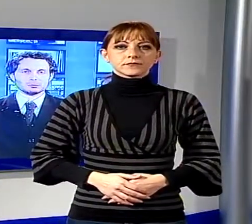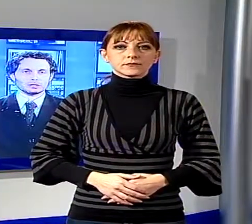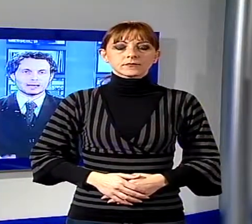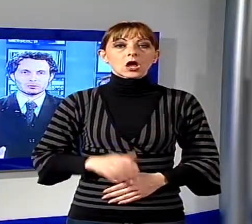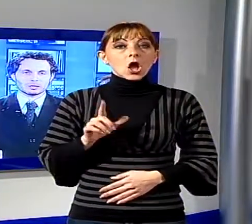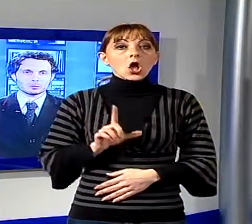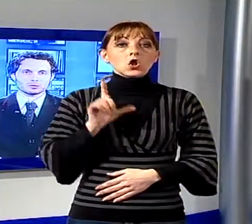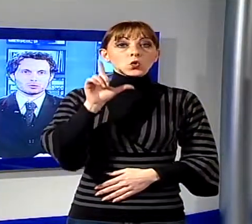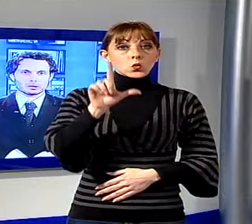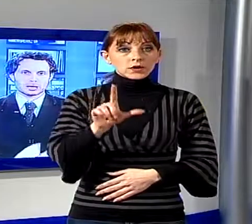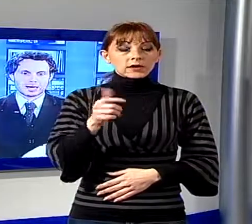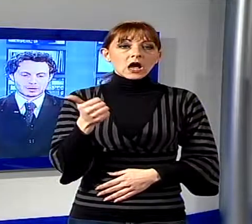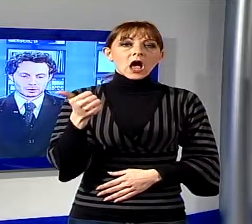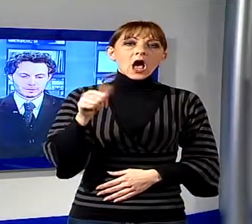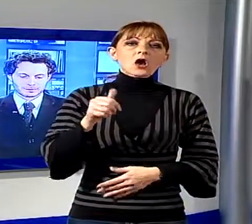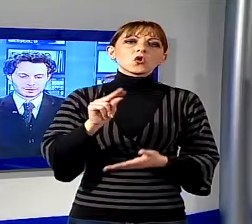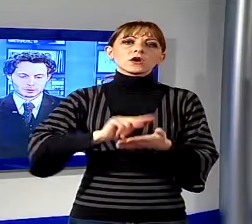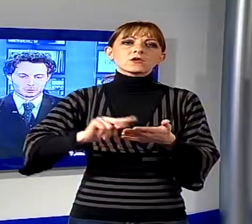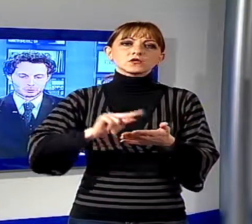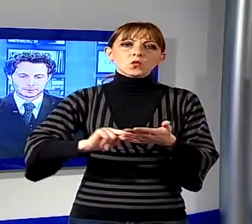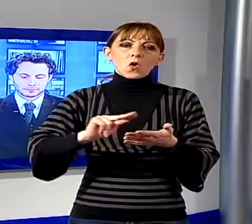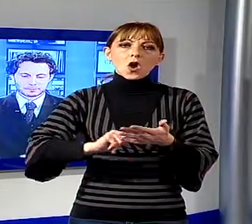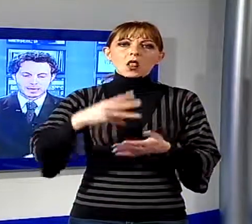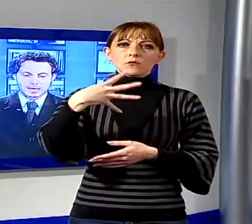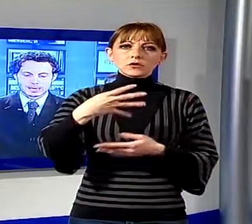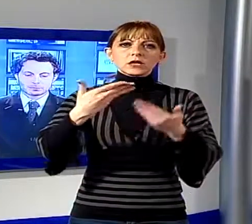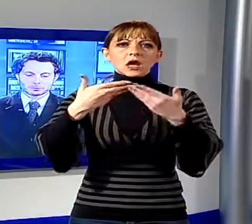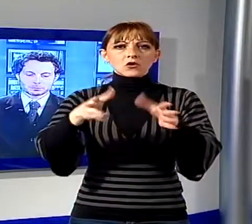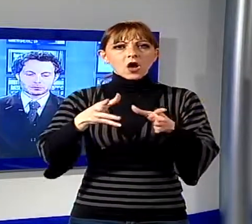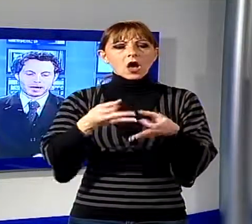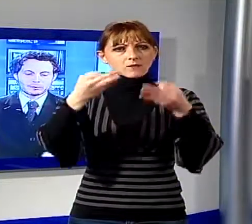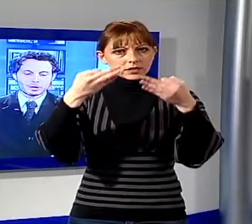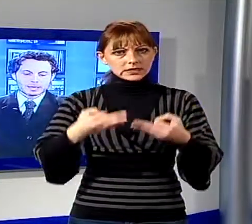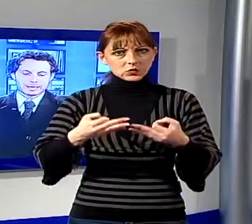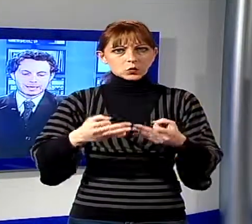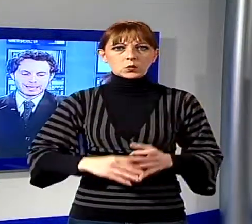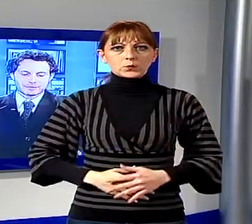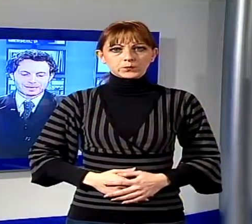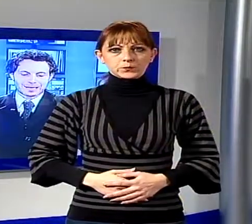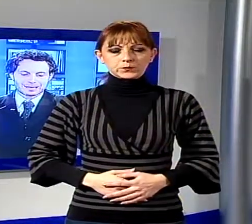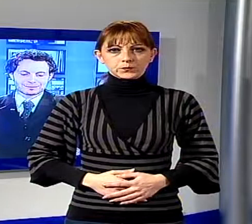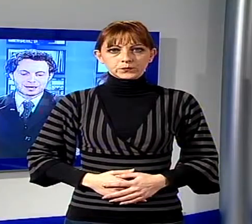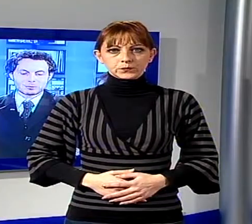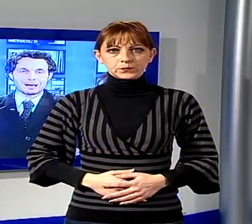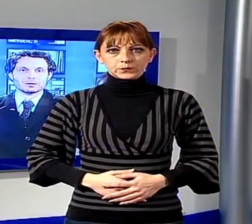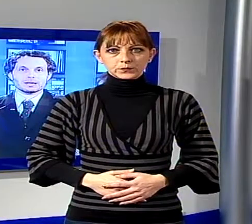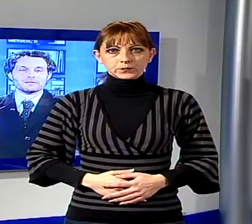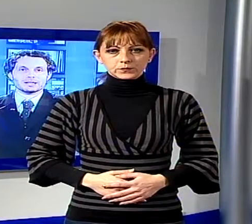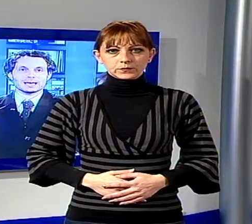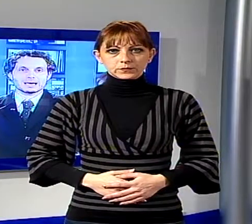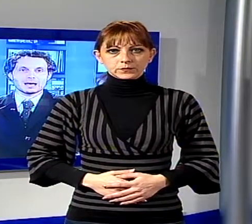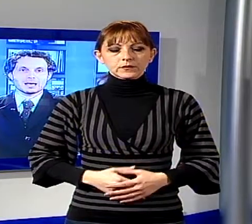di Mutigliano che in questi giorni erano rimasti chiusi. E adesso ci spostiamo in Garfagnana, San Romano